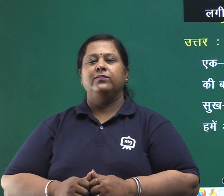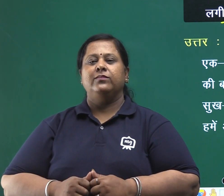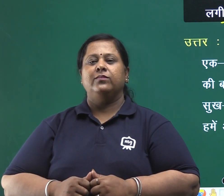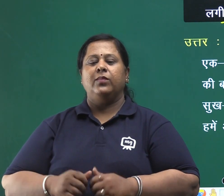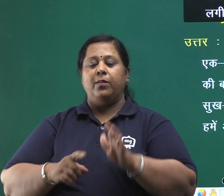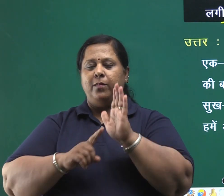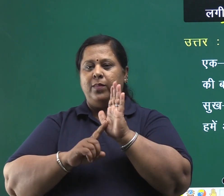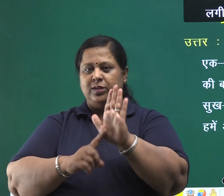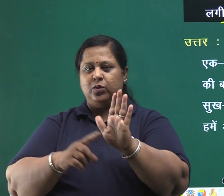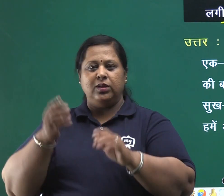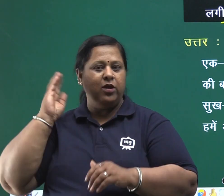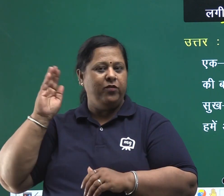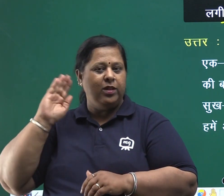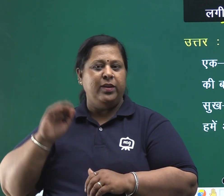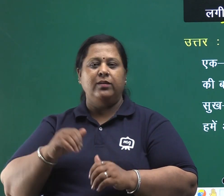प्रस्तुत कविता में